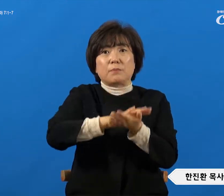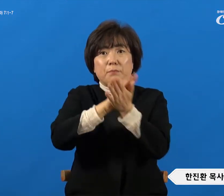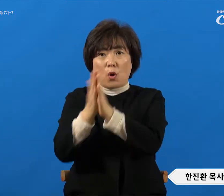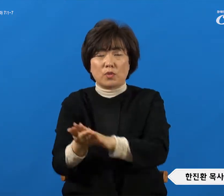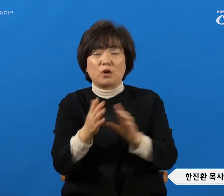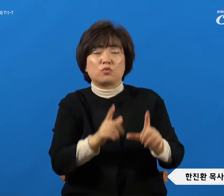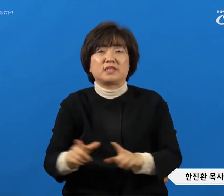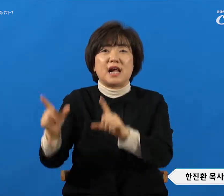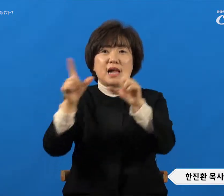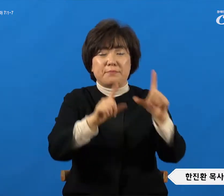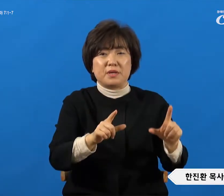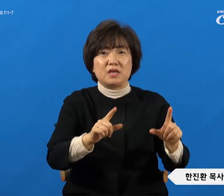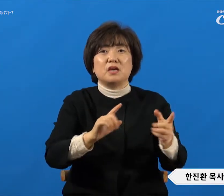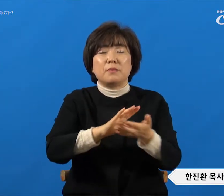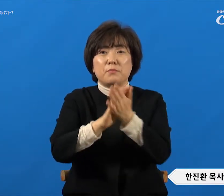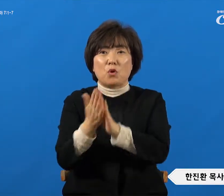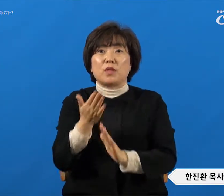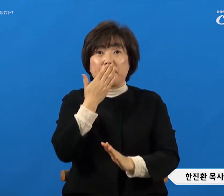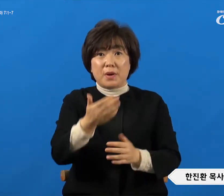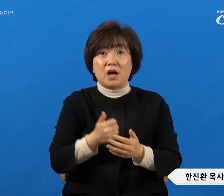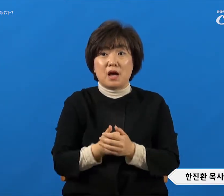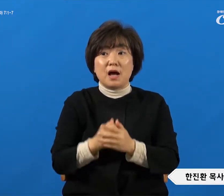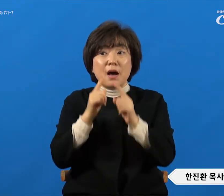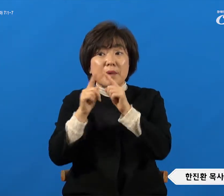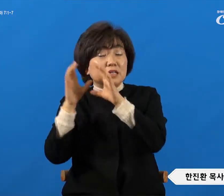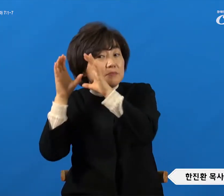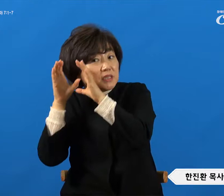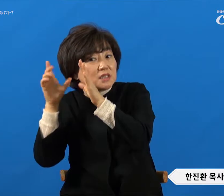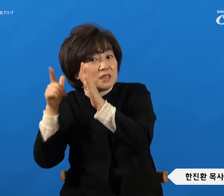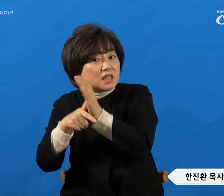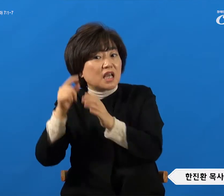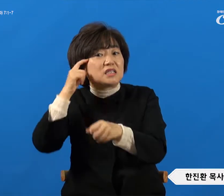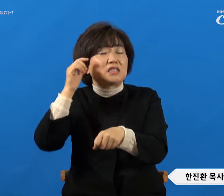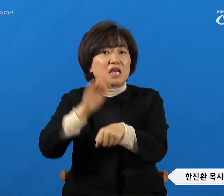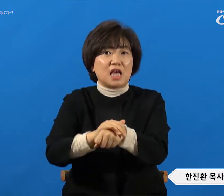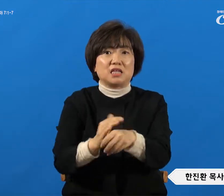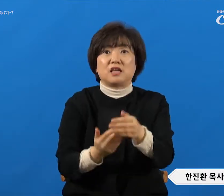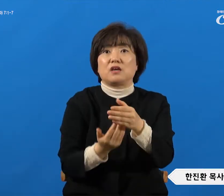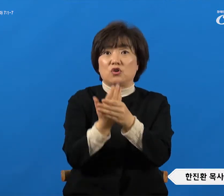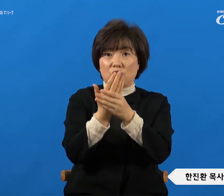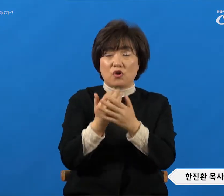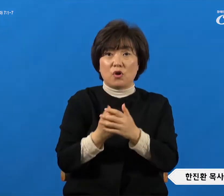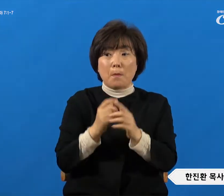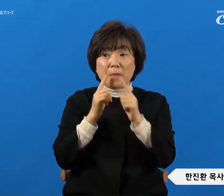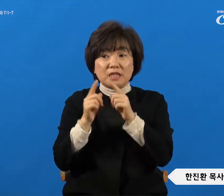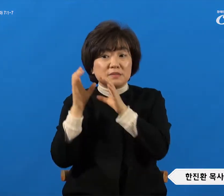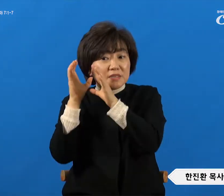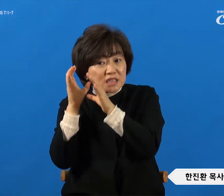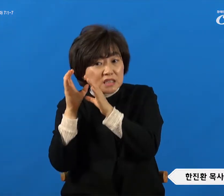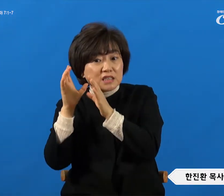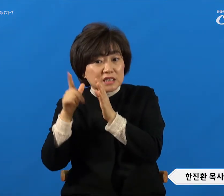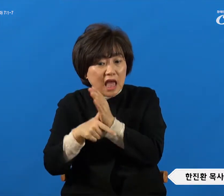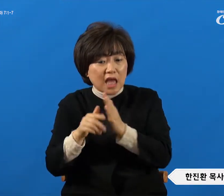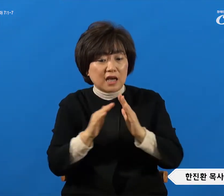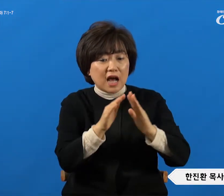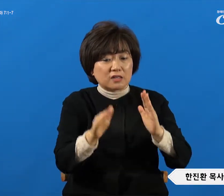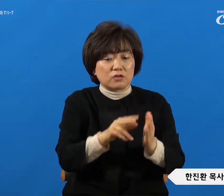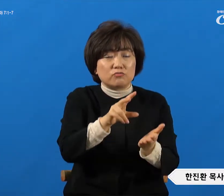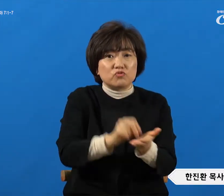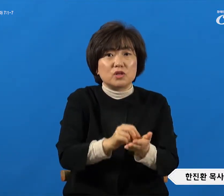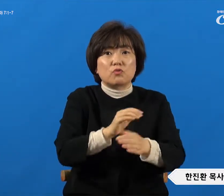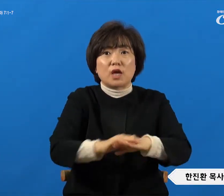변합니다. 말씀을 들을 때 지혜도 생깁니다. 말씀을 듣는 중에 가정의